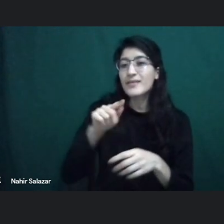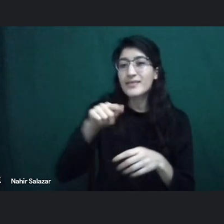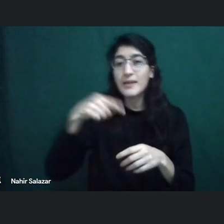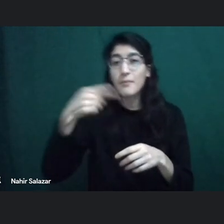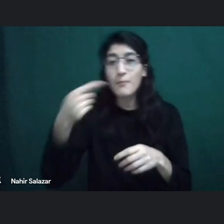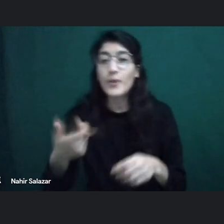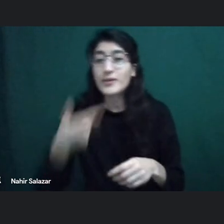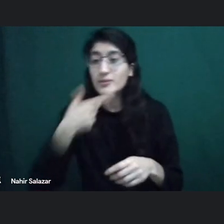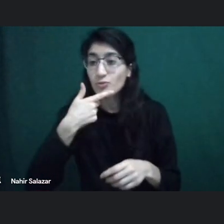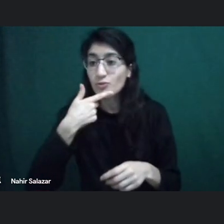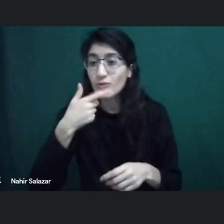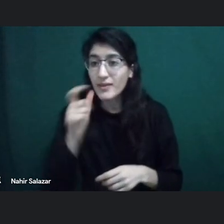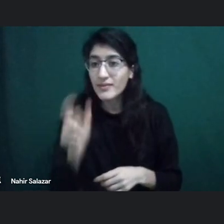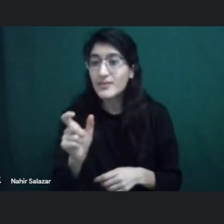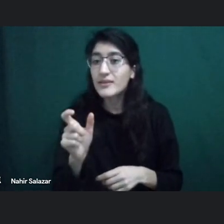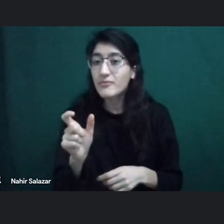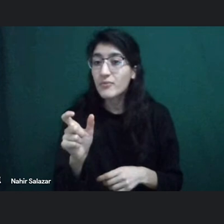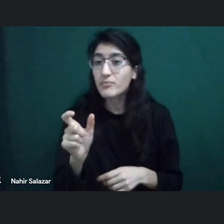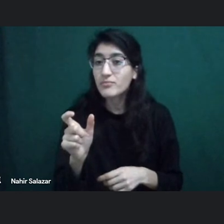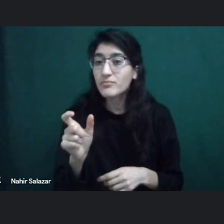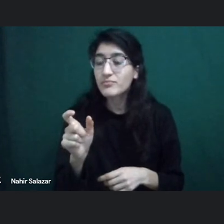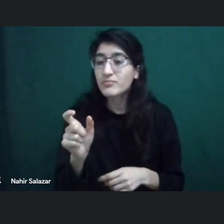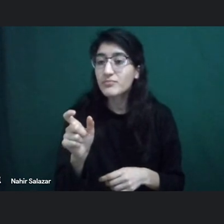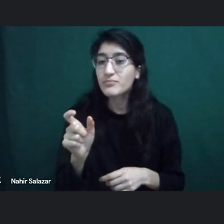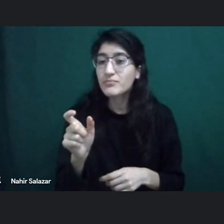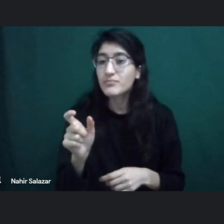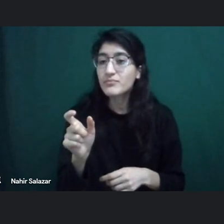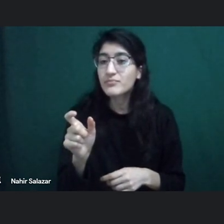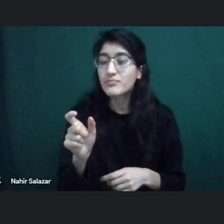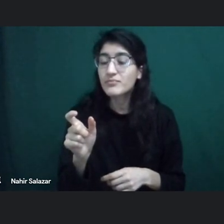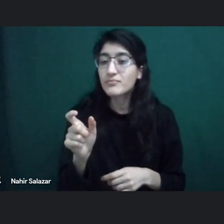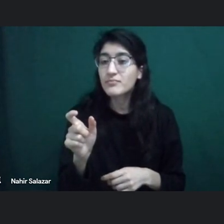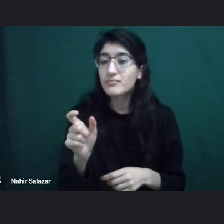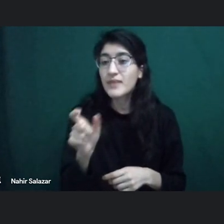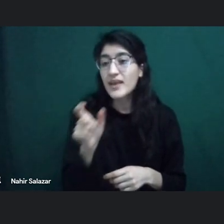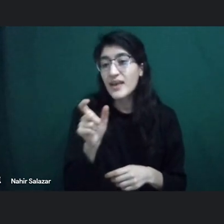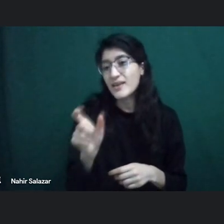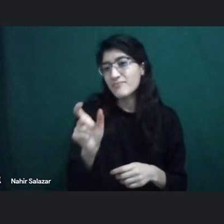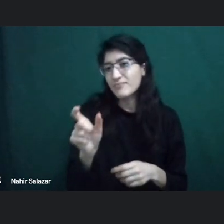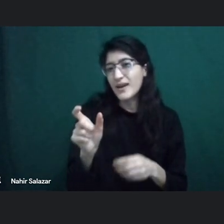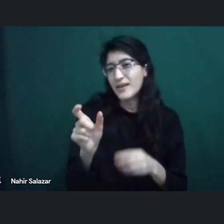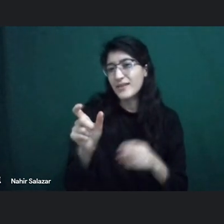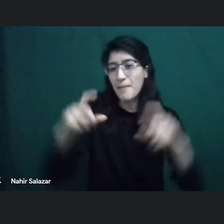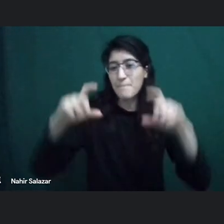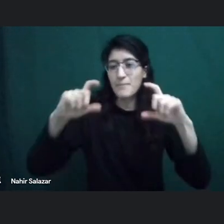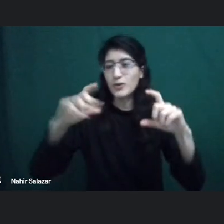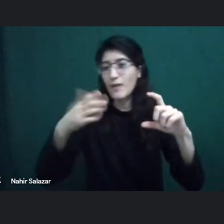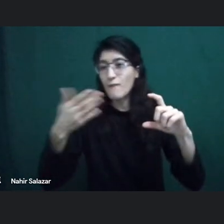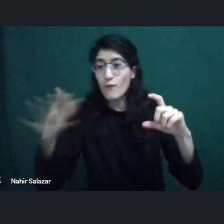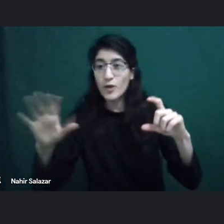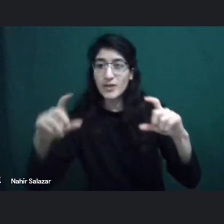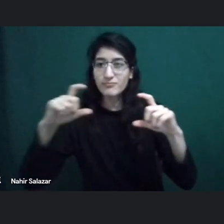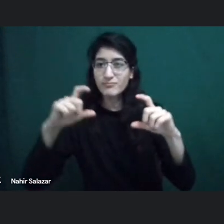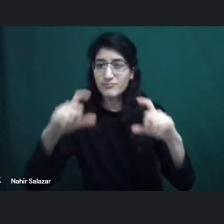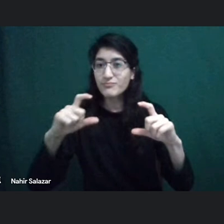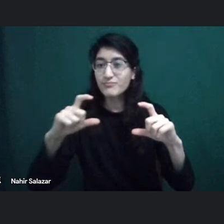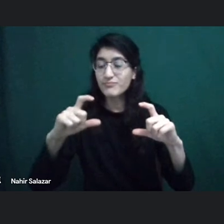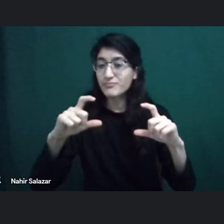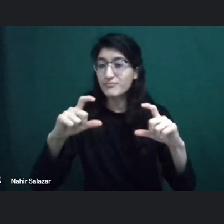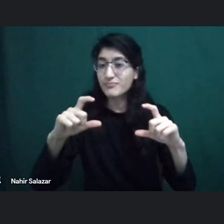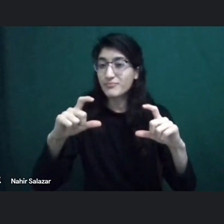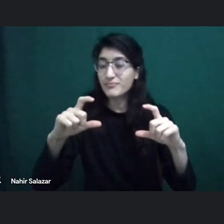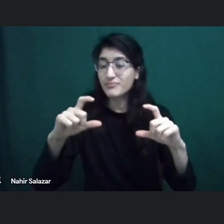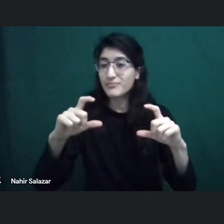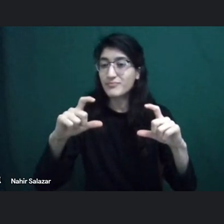vamos a decir que queda afuera del bloque, porque el premodificador, el sustantivo núcleo, queda adentro de ese bloque